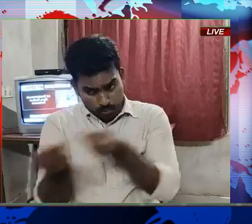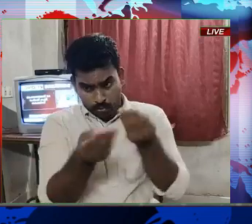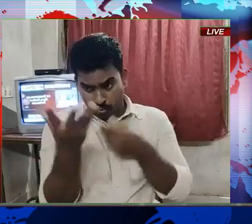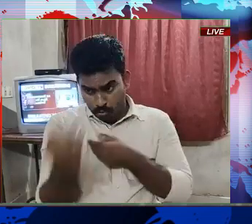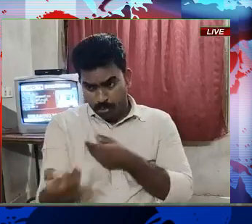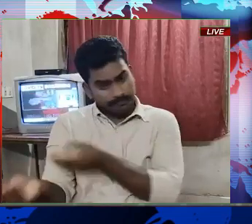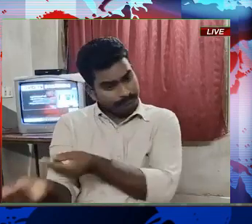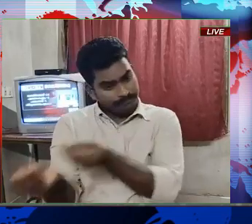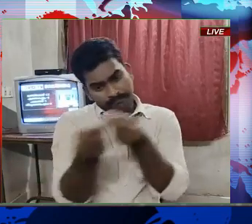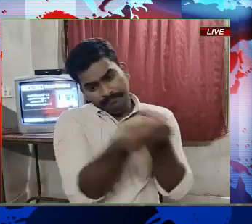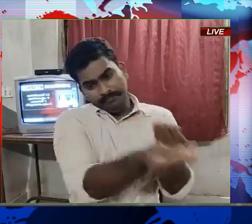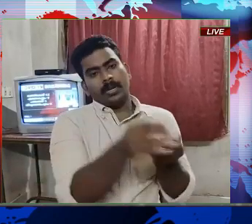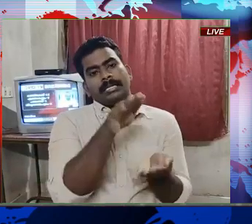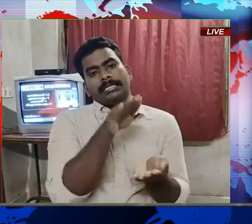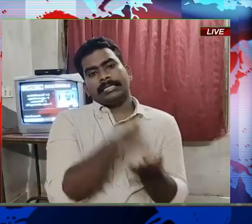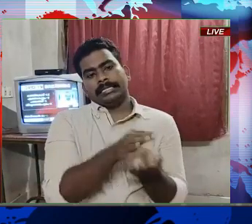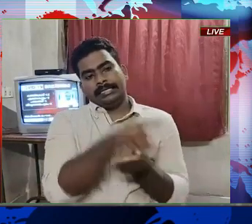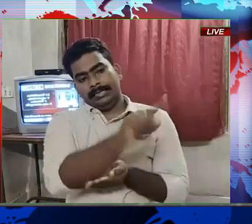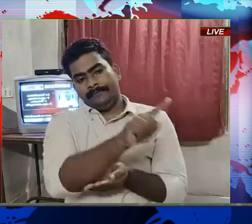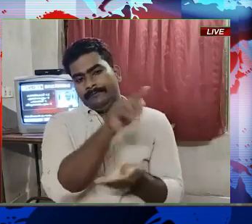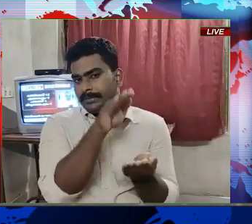കൃഷി വകുപ്പ് സ്വീകരിച്ചിട്ടുണ്ട്.